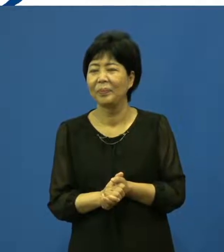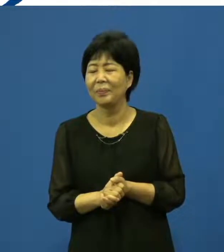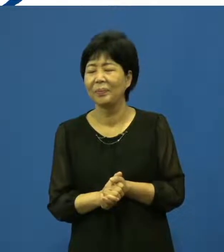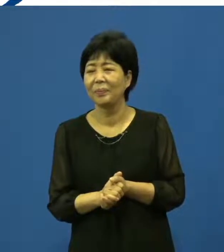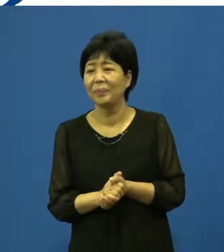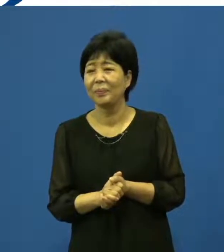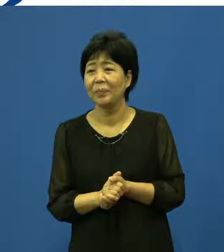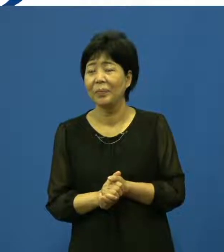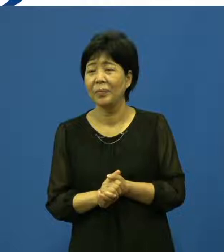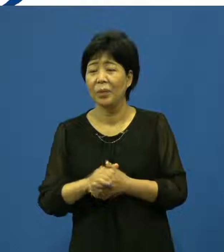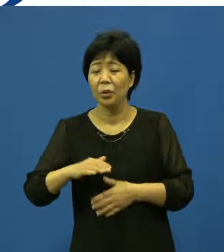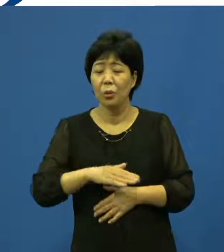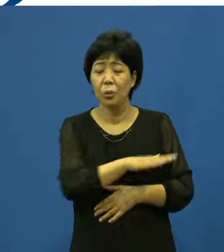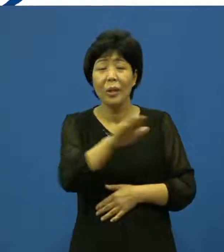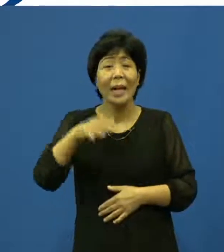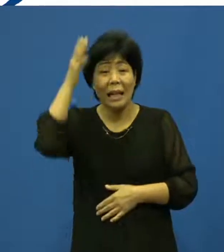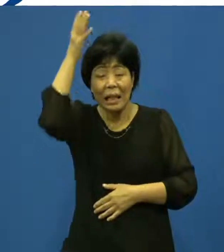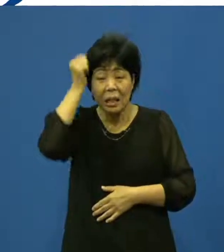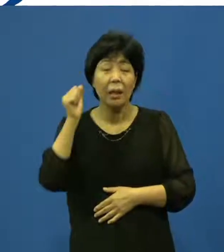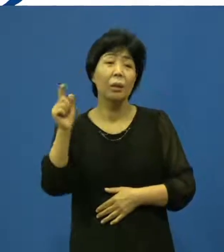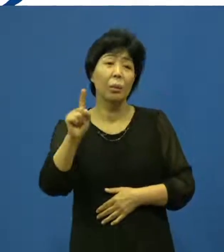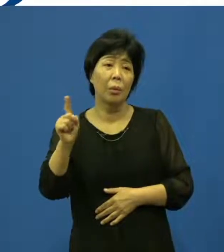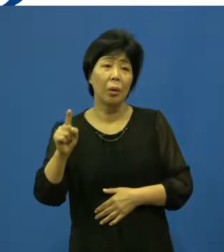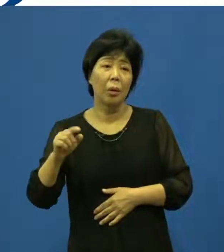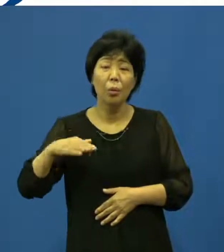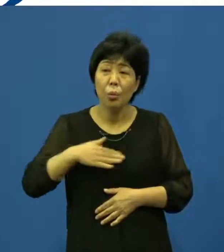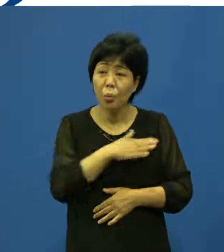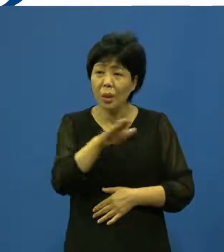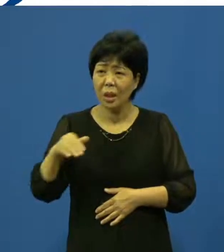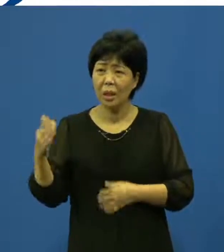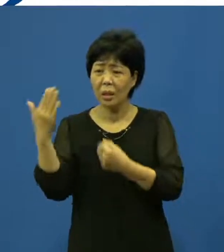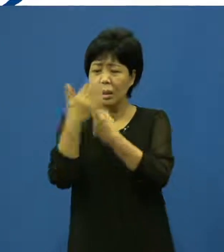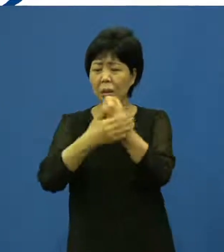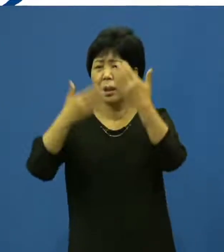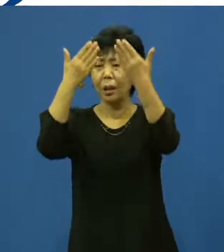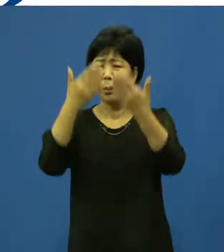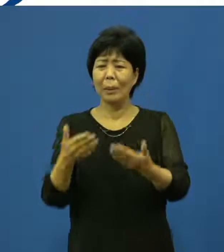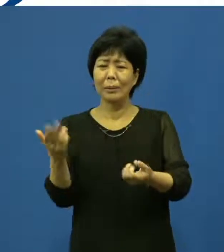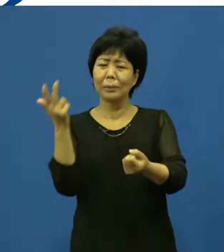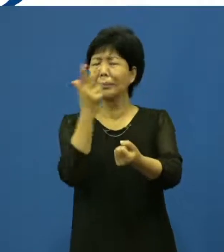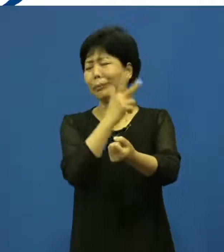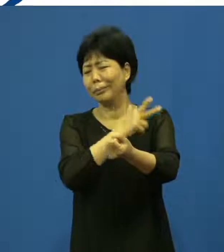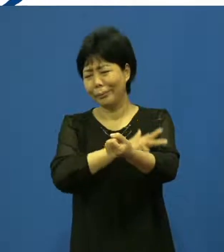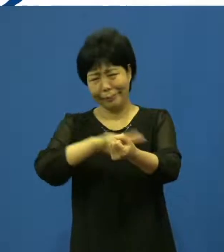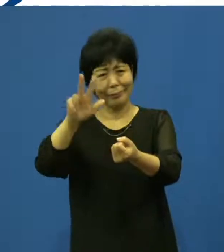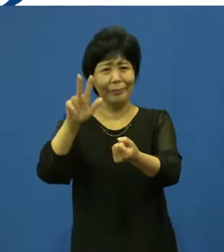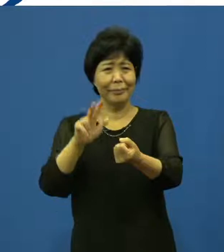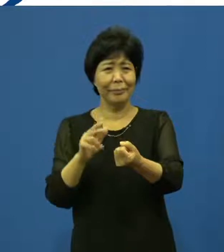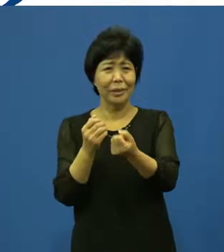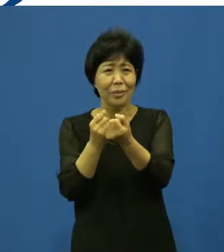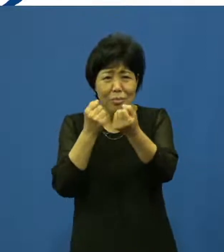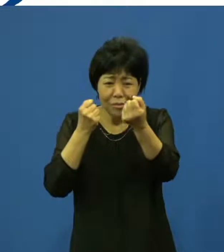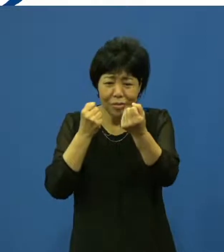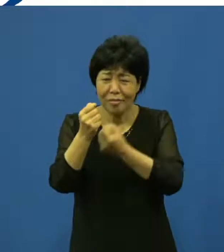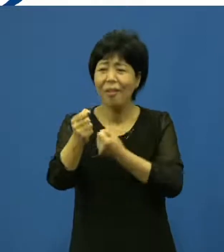여러분, 우리가 놓치지 않아야 하는 것은 은혜가 받을 자격이 전혀 없는 자에게 주어진 것이다.